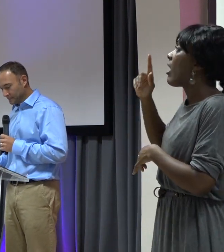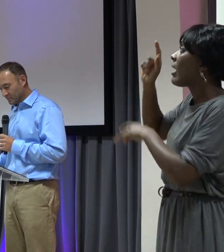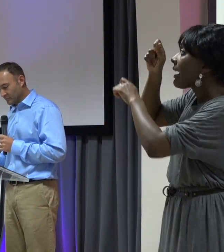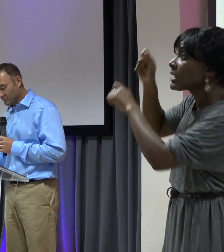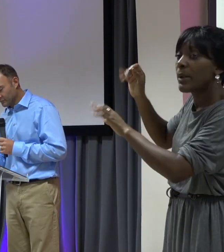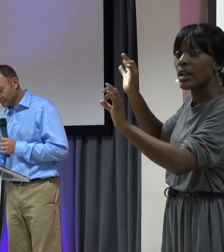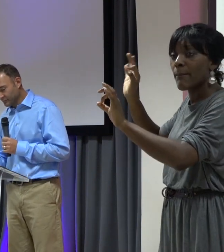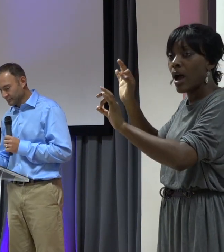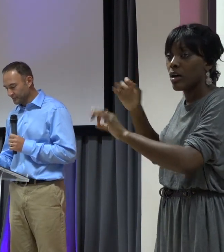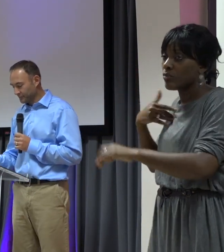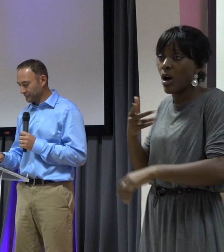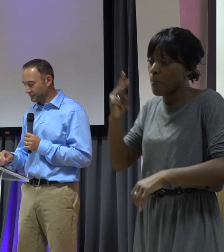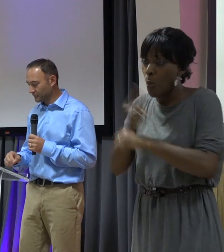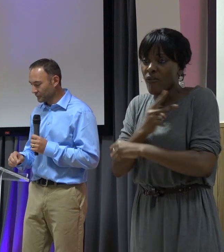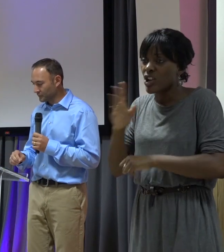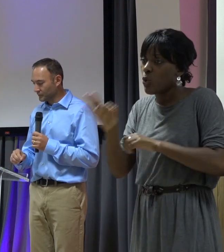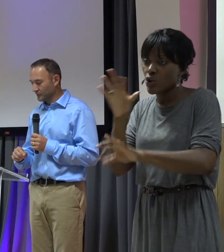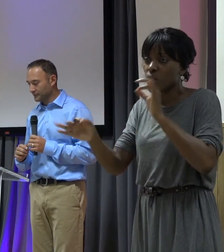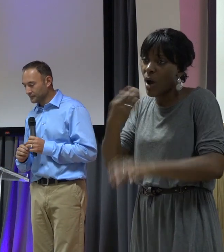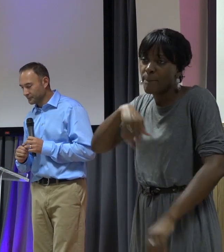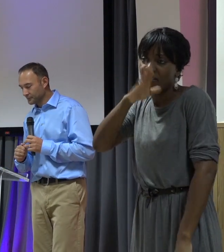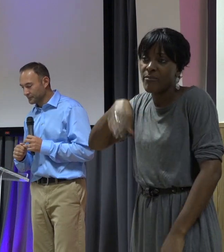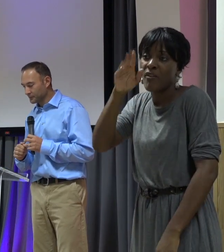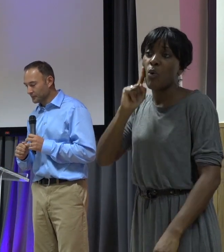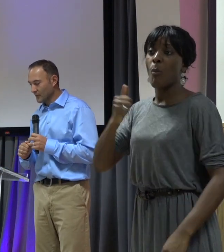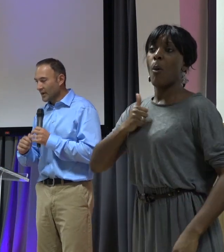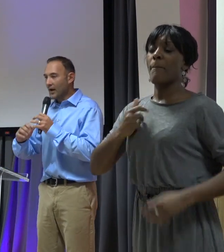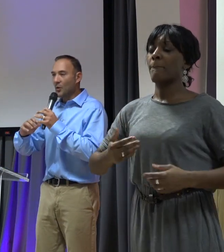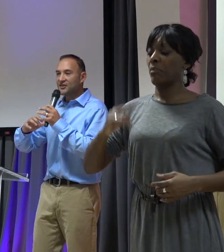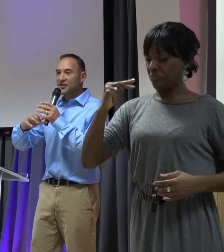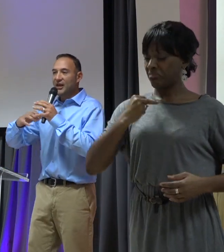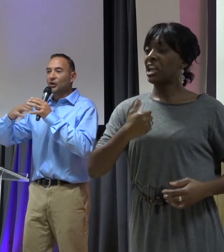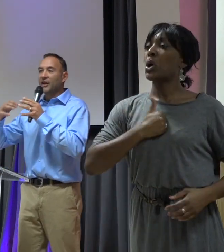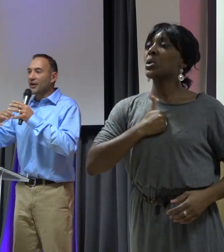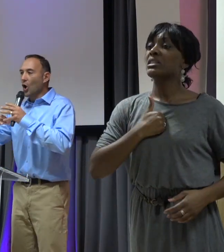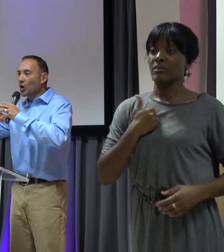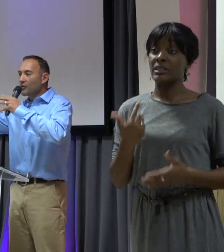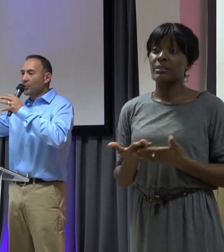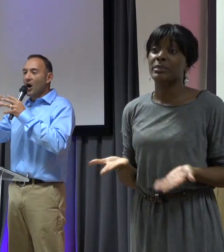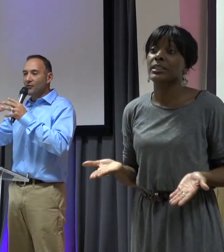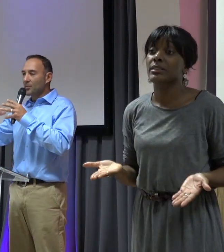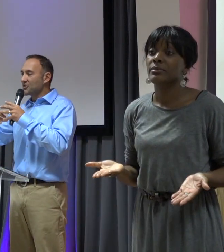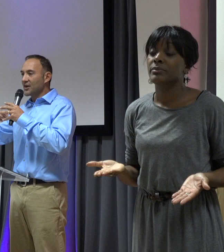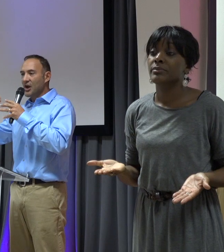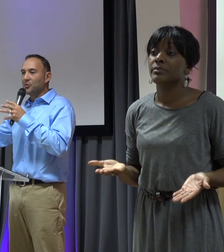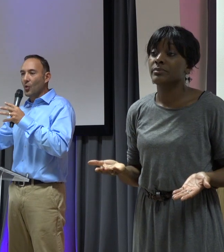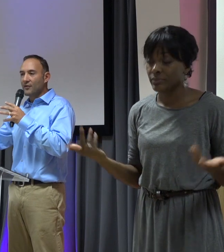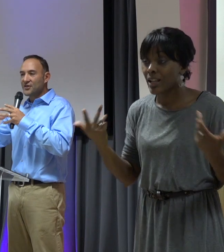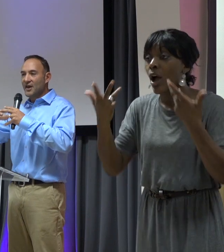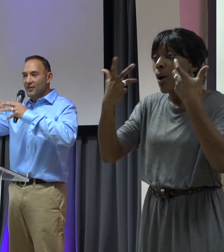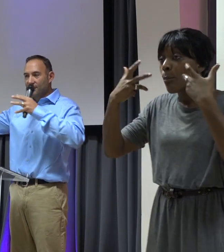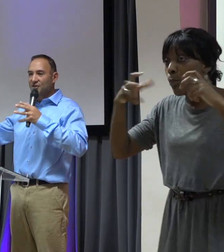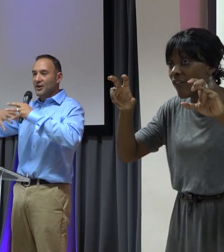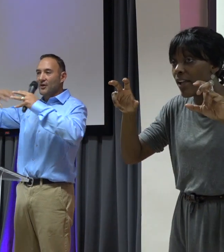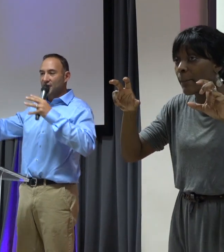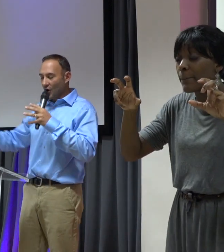choix parce que c'est comme ça que ma personne est en fait. I want to take a look at all of Proverbs chapter 1 verse